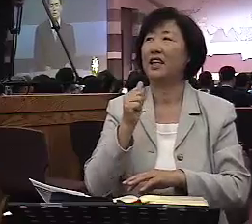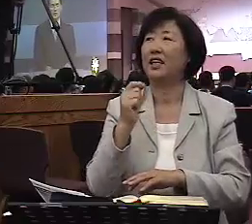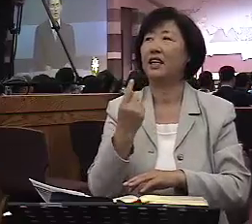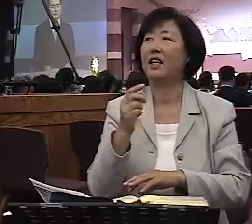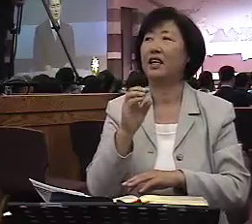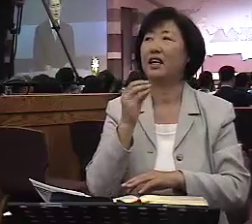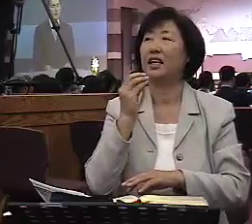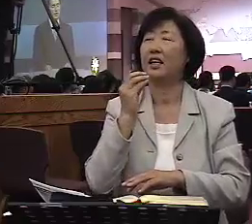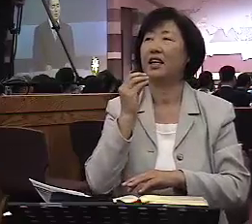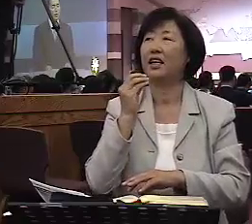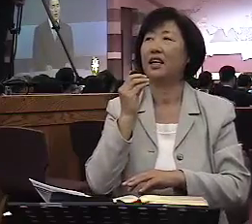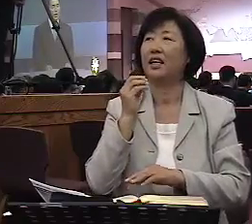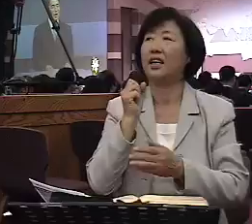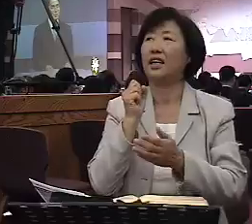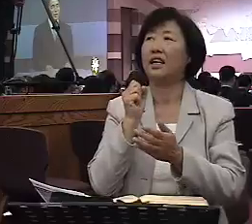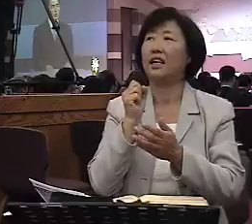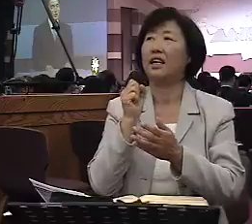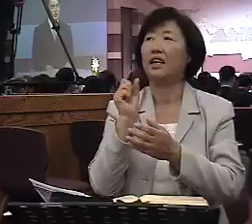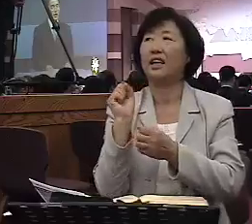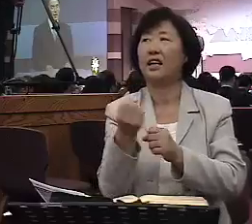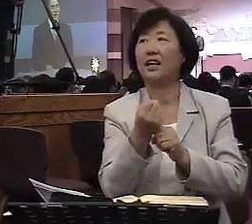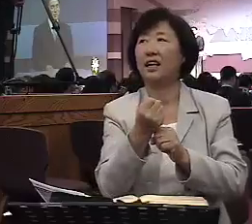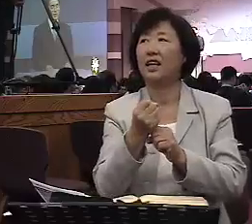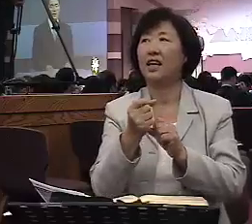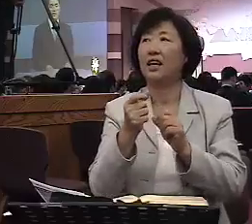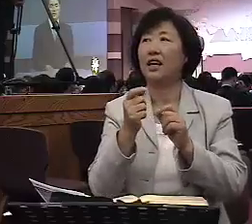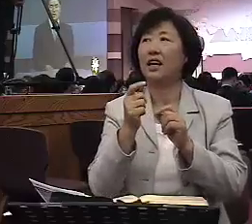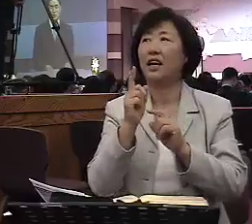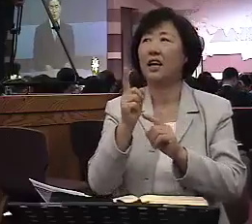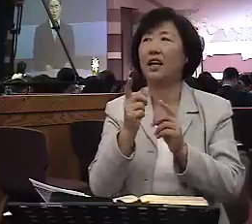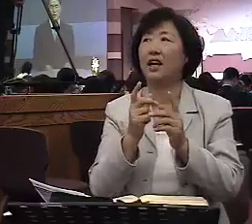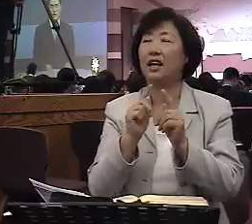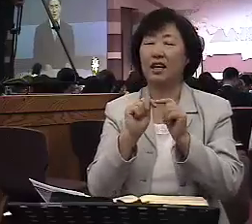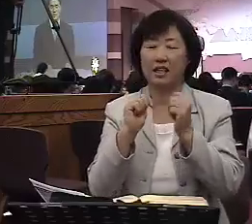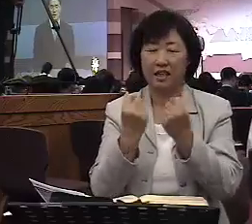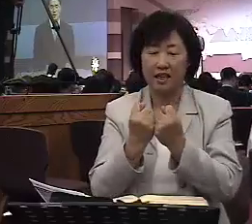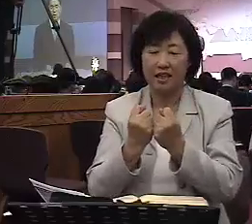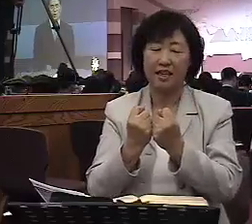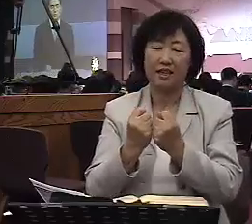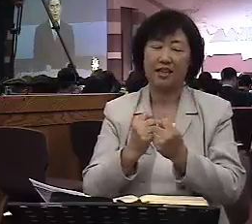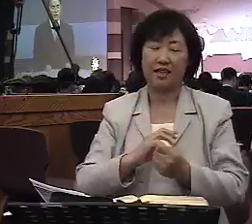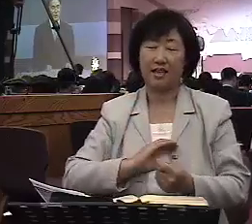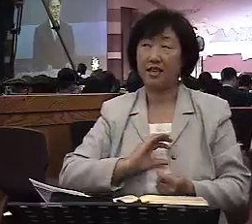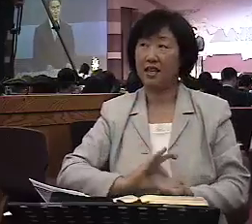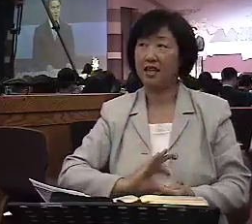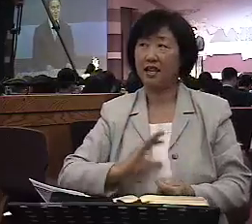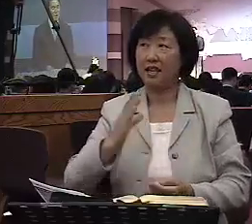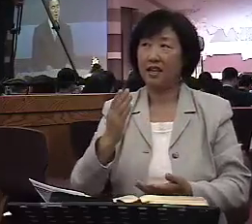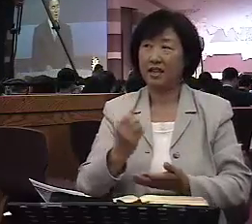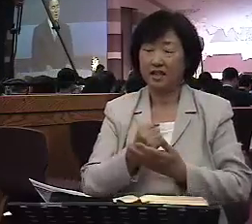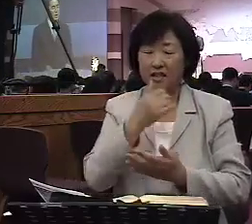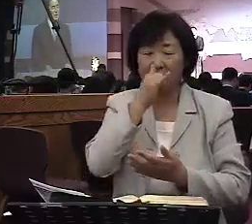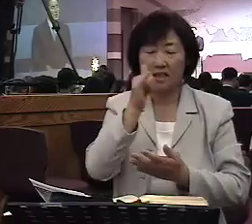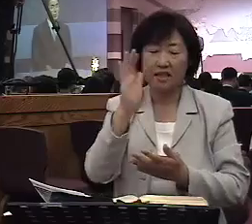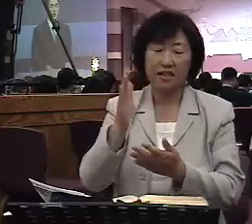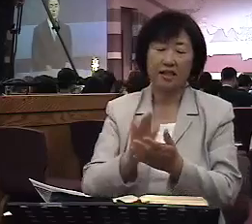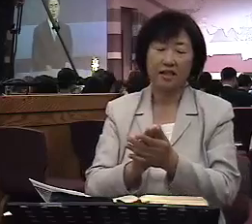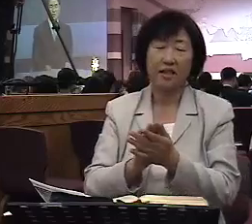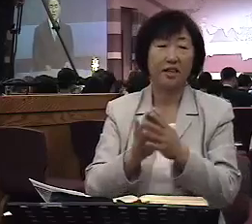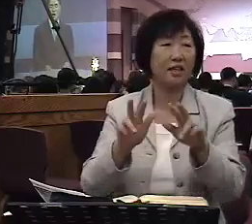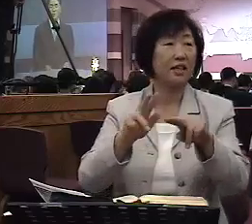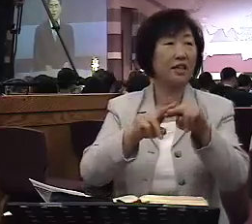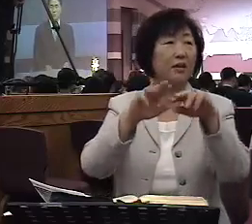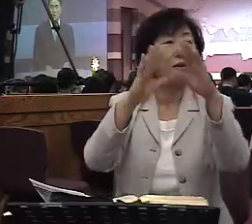한 사람 한 사람이 한 팀으로 함께 움직일 때 메달을 딸 수 있었다고 보게 되었습니다. 이 자리에 계신